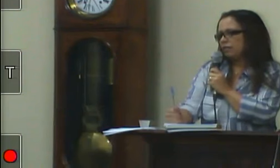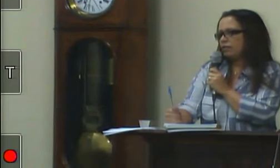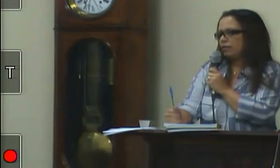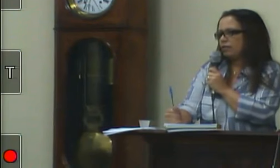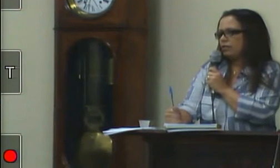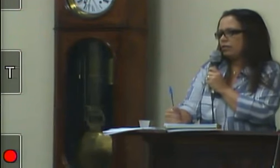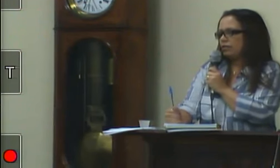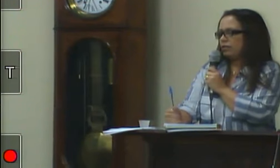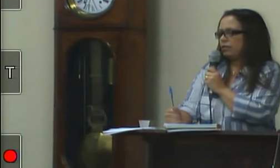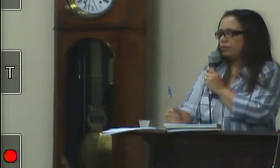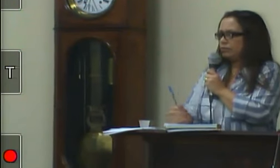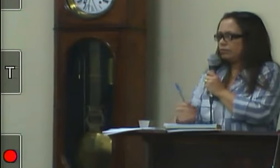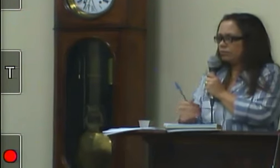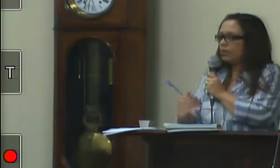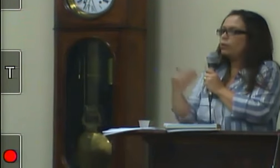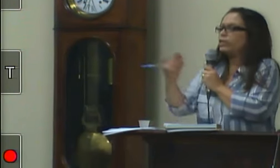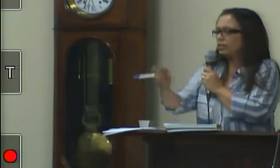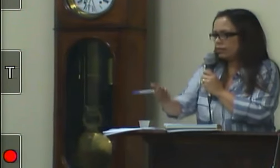receber